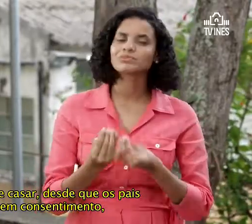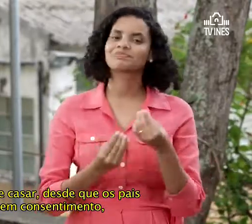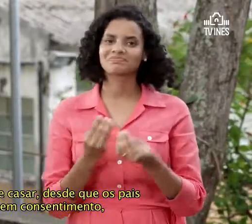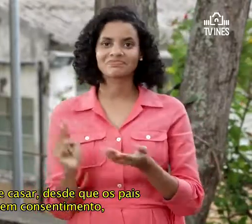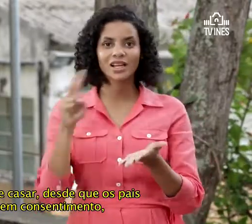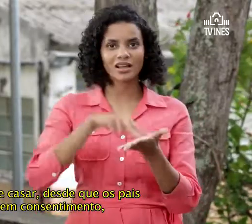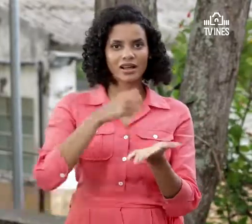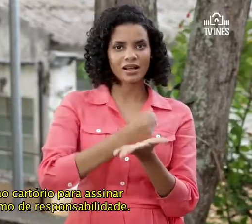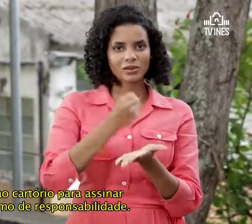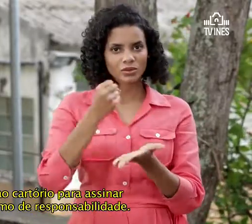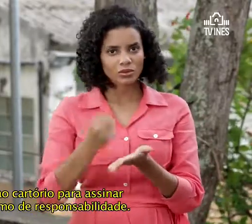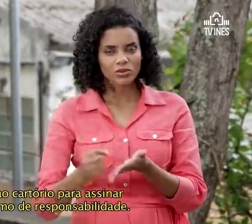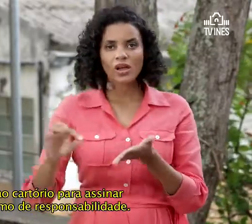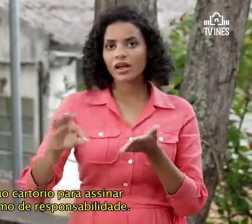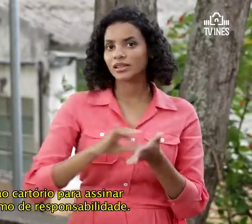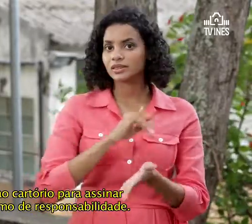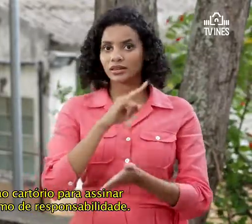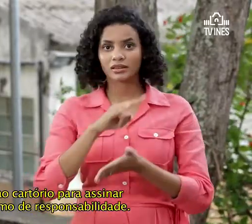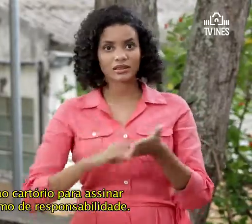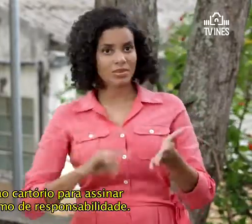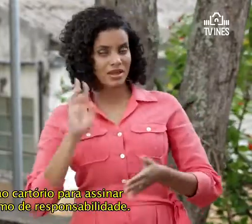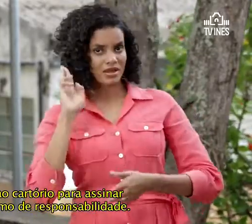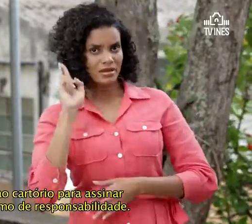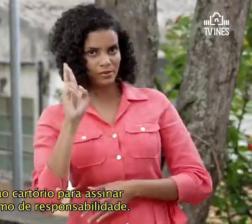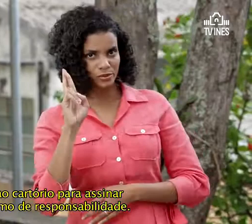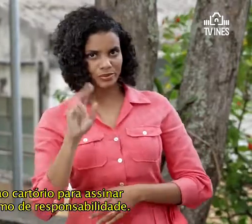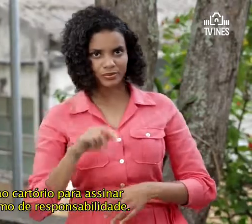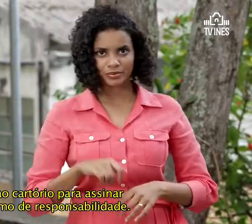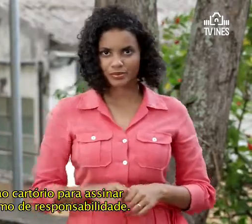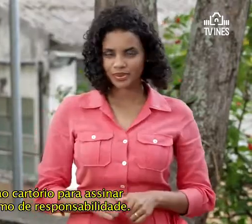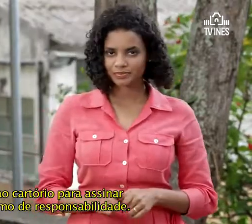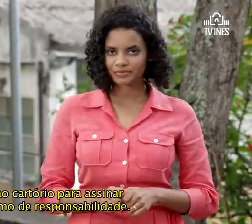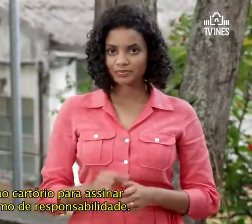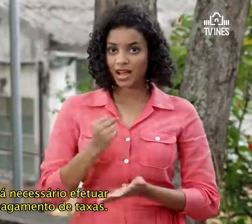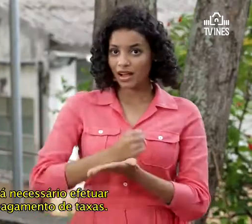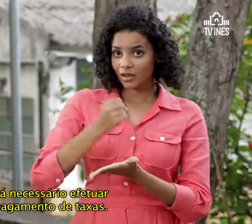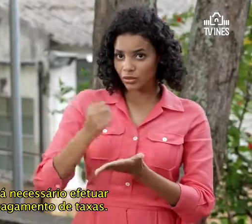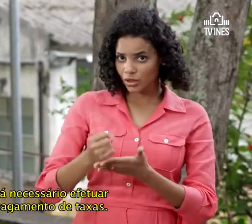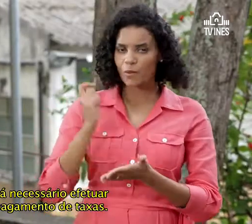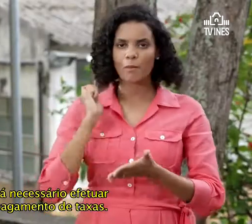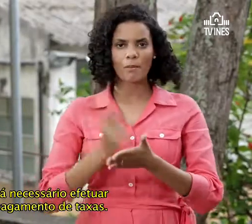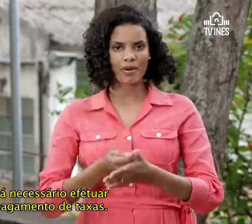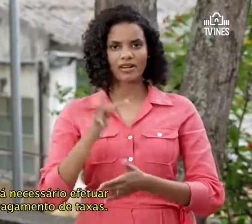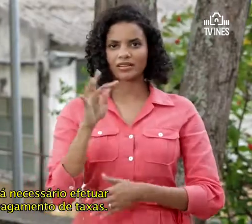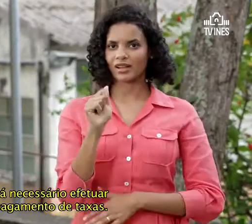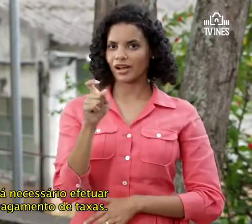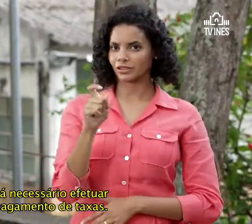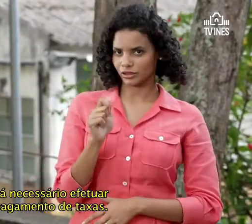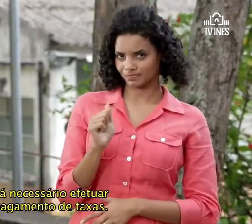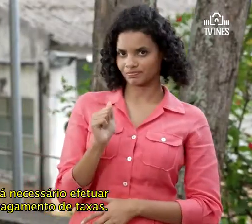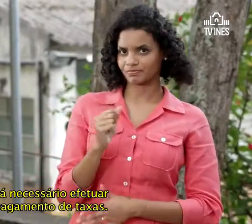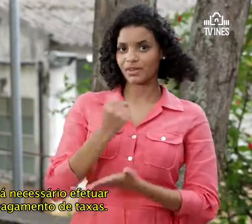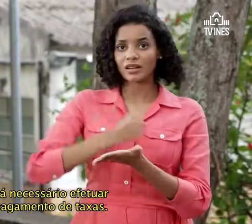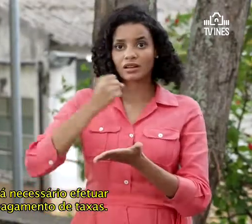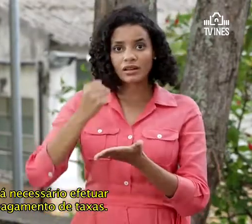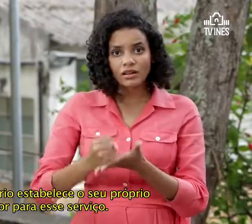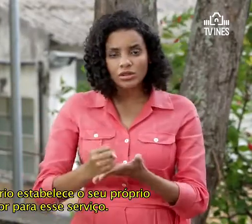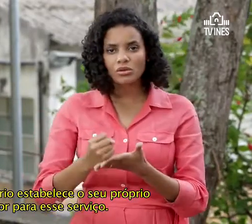consentimento, indo ao cartório para assinar um termo de responsabilidade. Será necessário efetuar o pagamento de taxas. Cada